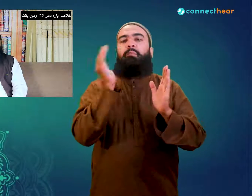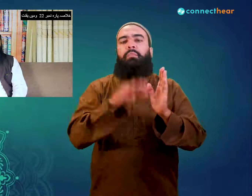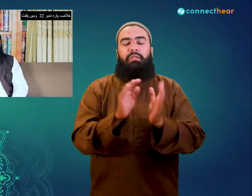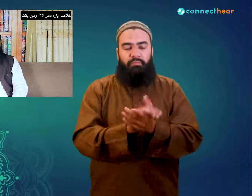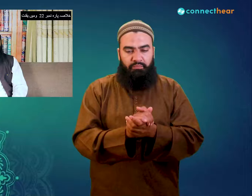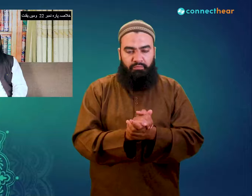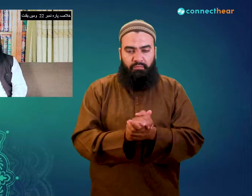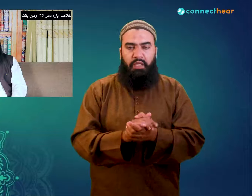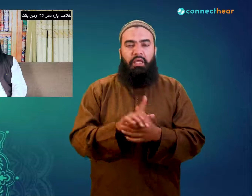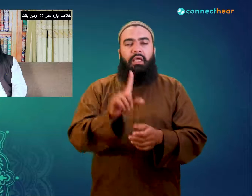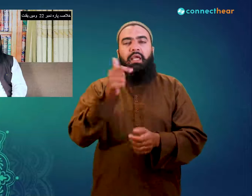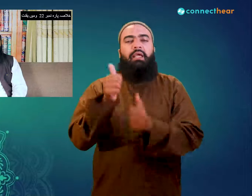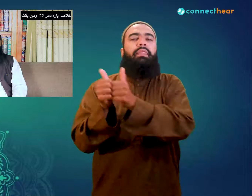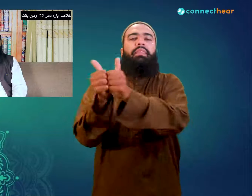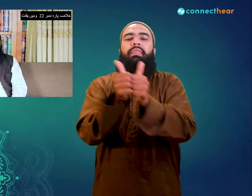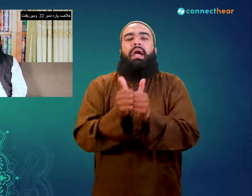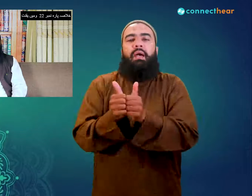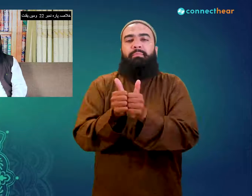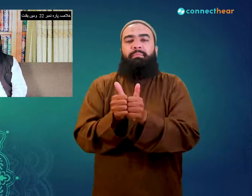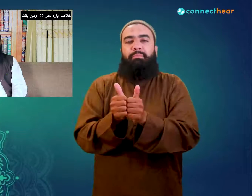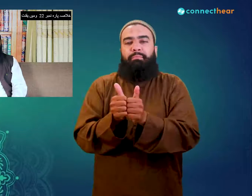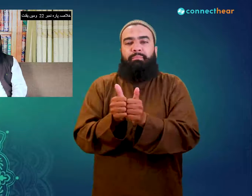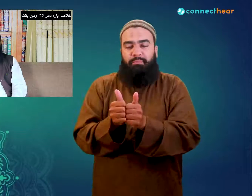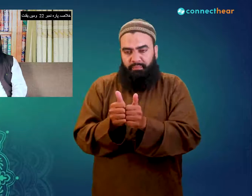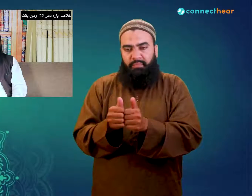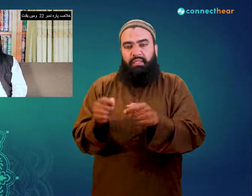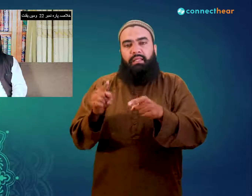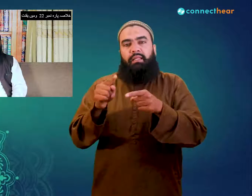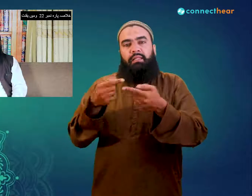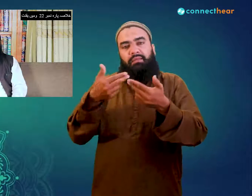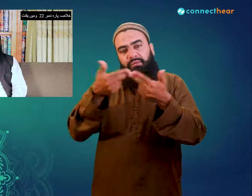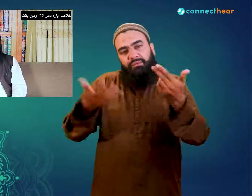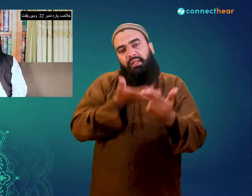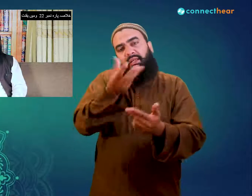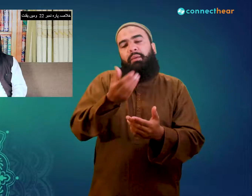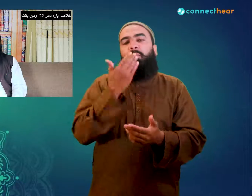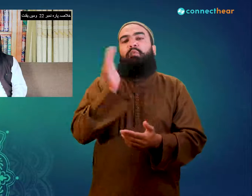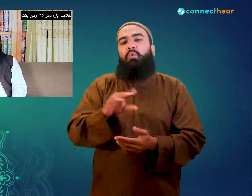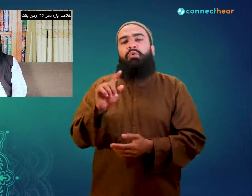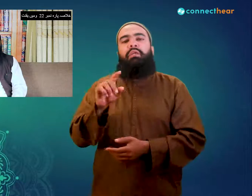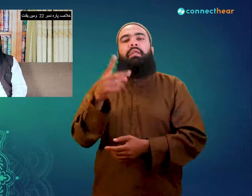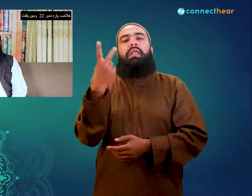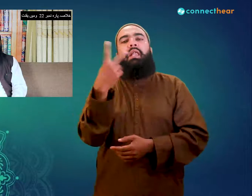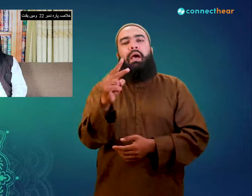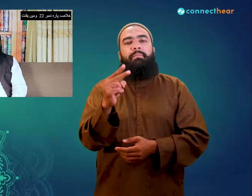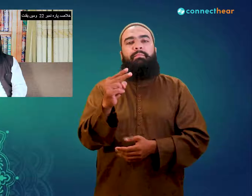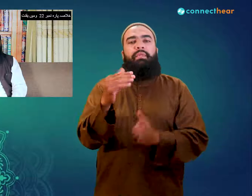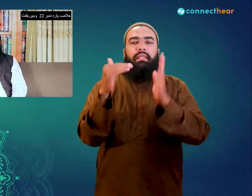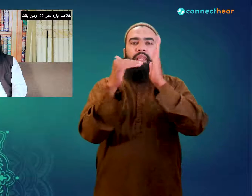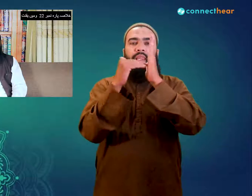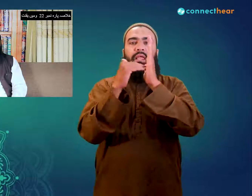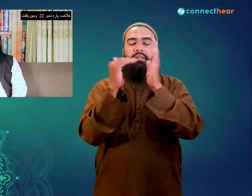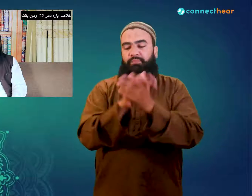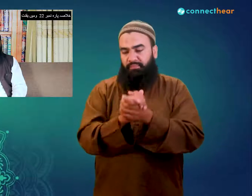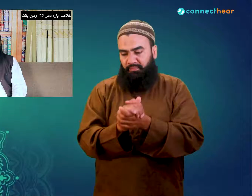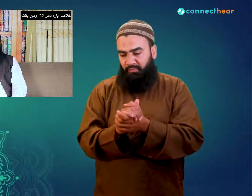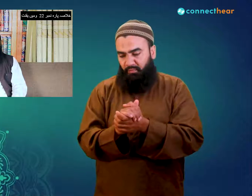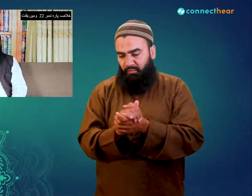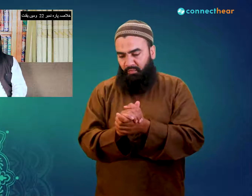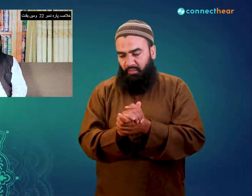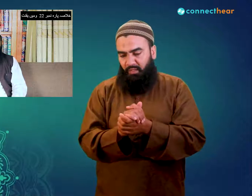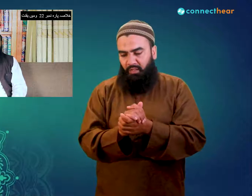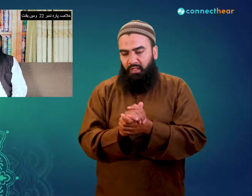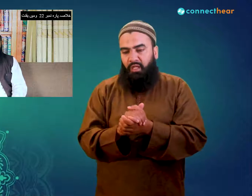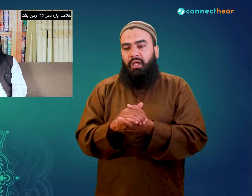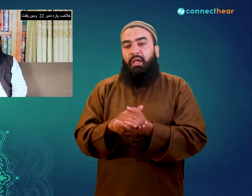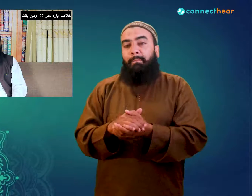کو آپ صلی اللہ علیہ وسلم نے اپنا منہ بولا بیٹا بنا لیا تھا، اور ان سے حضرت زینب رضی اللہ تعالی عنہا